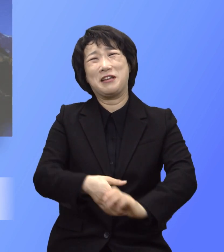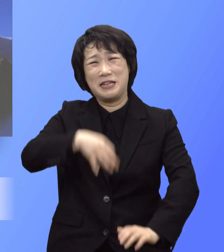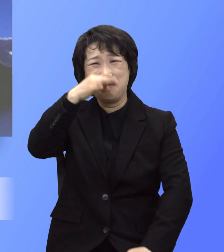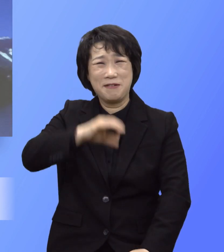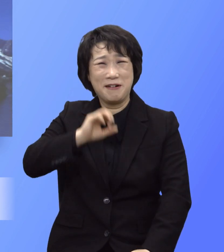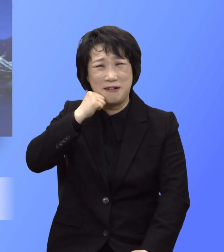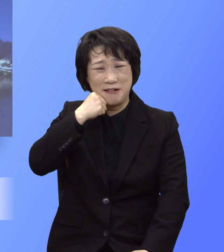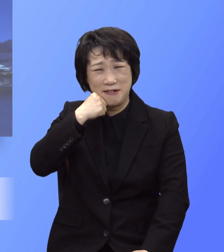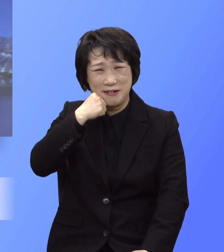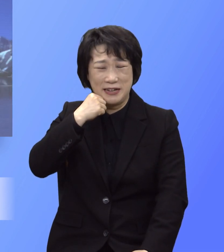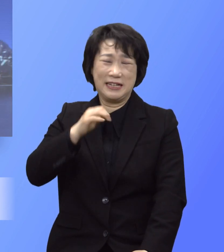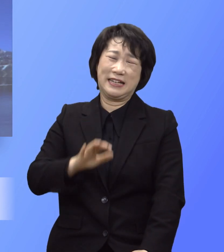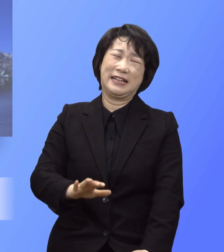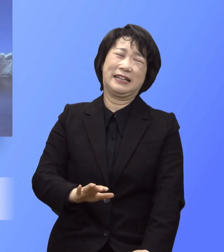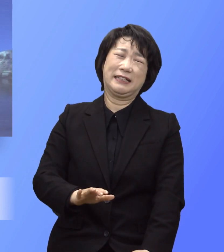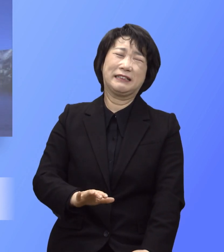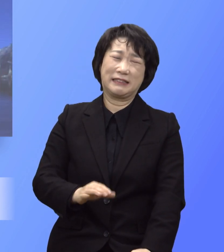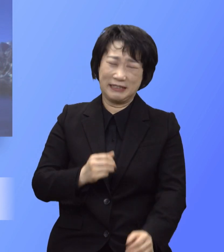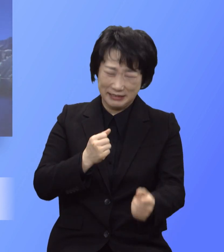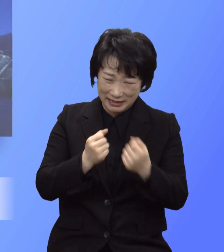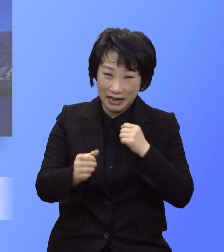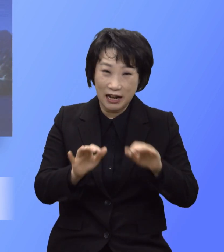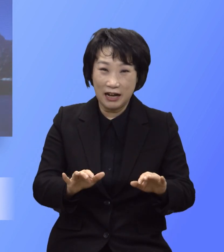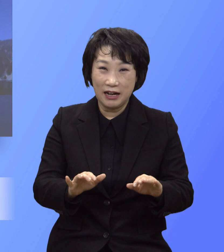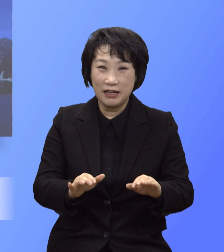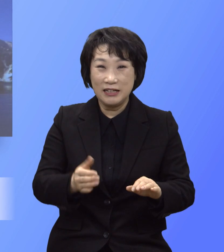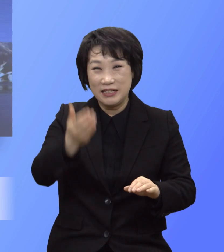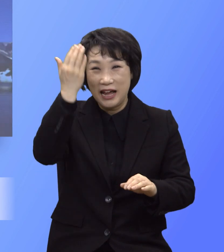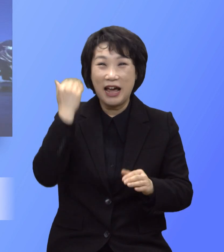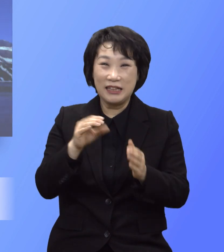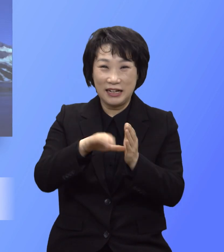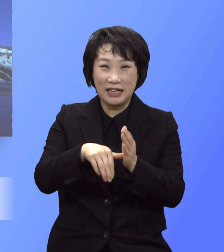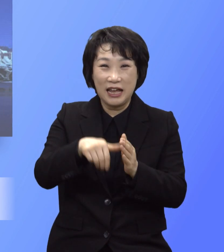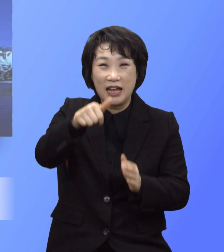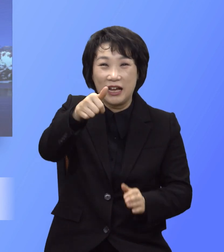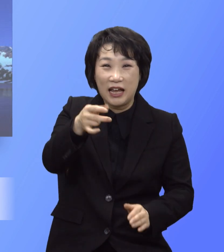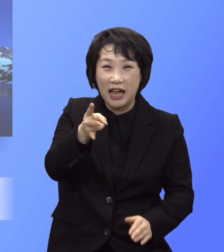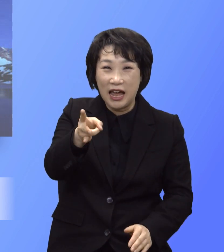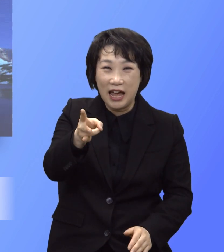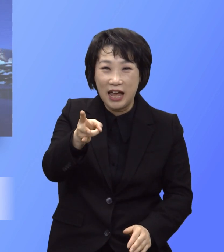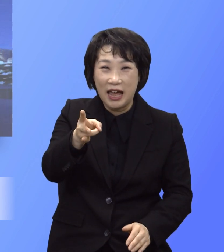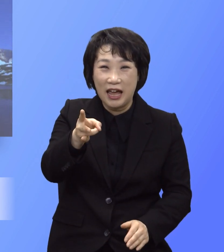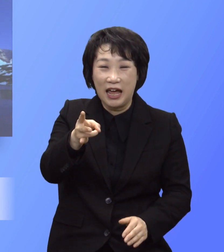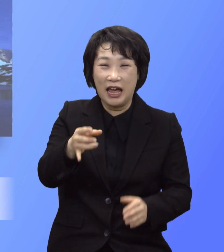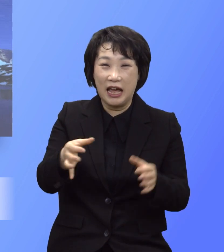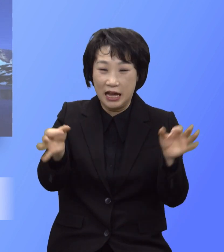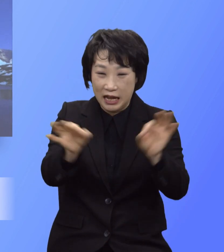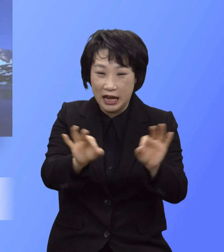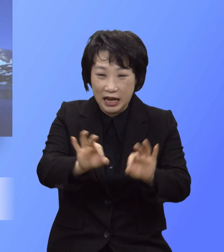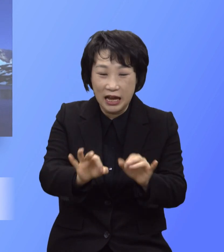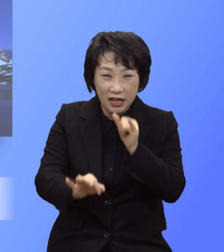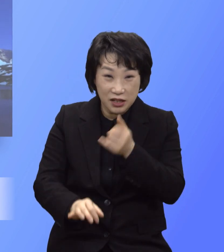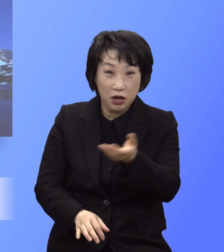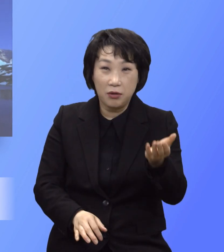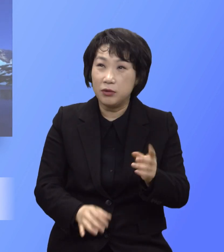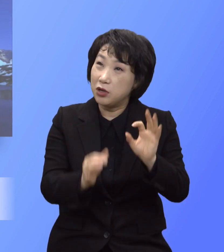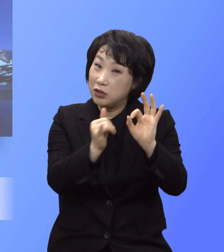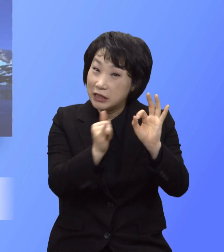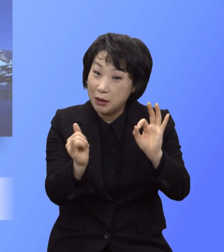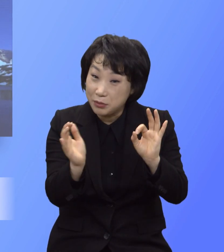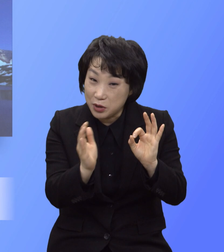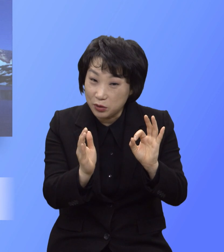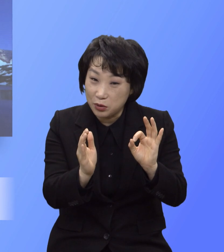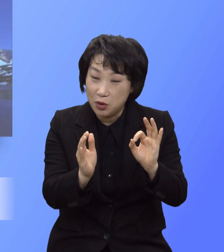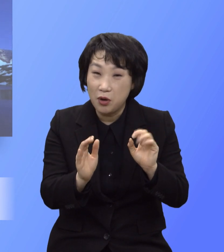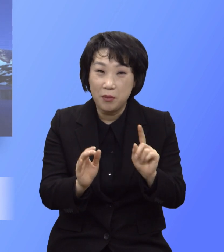어려워도, 예, 그때 개주들이 개를 들을 때 보면 한 10명 정도 개를